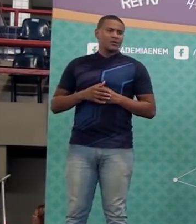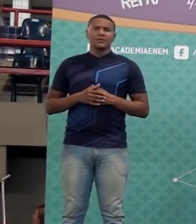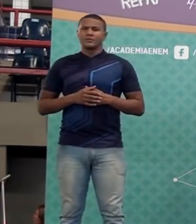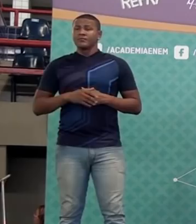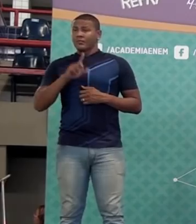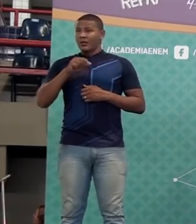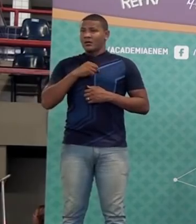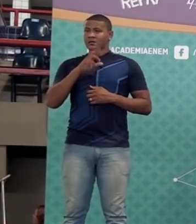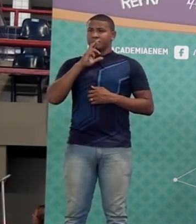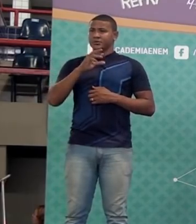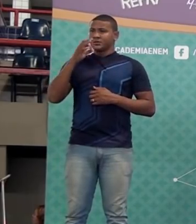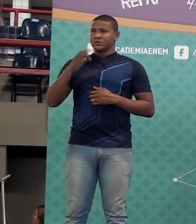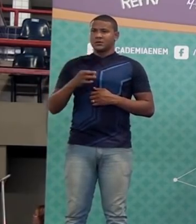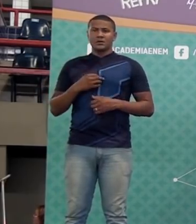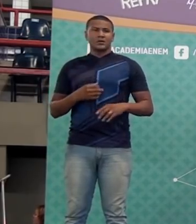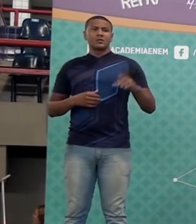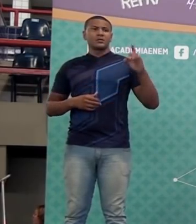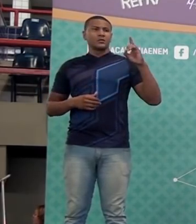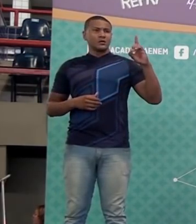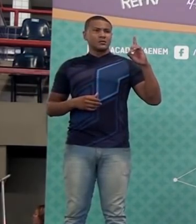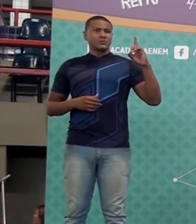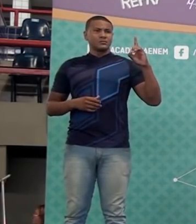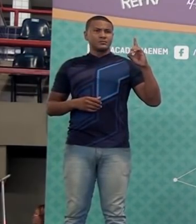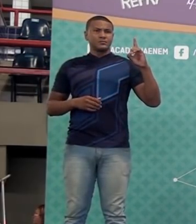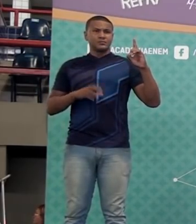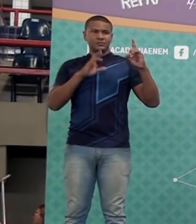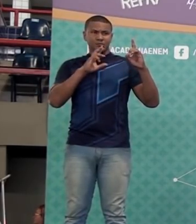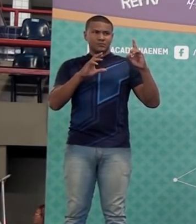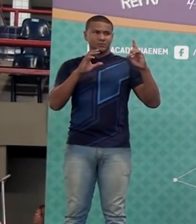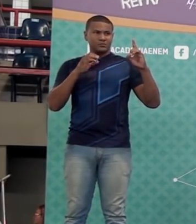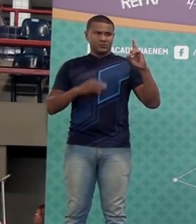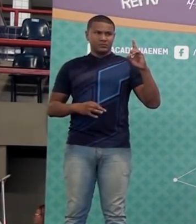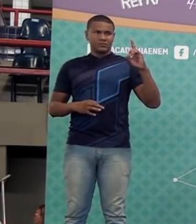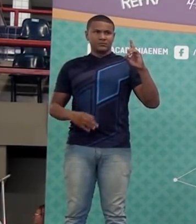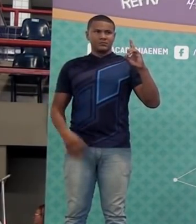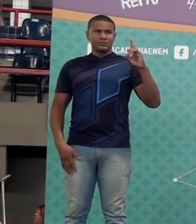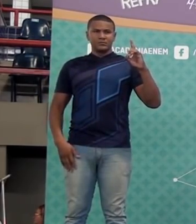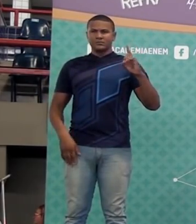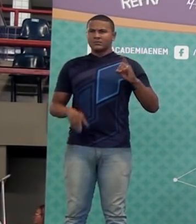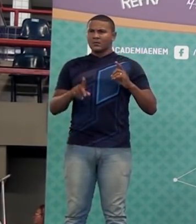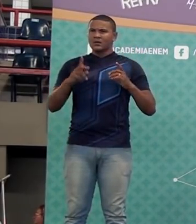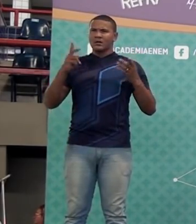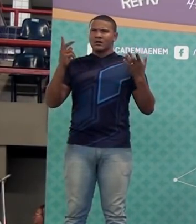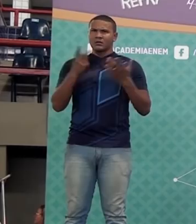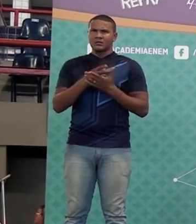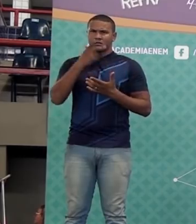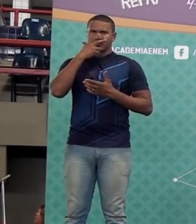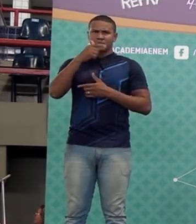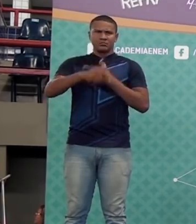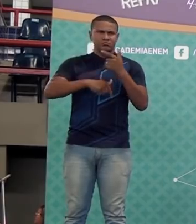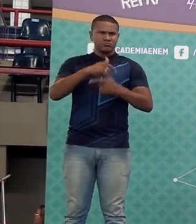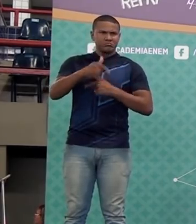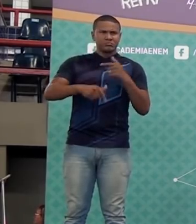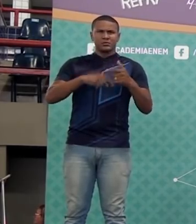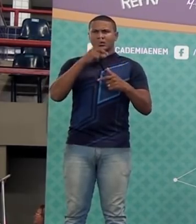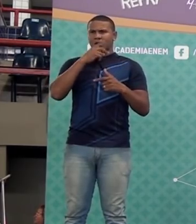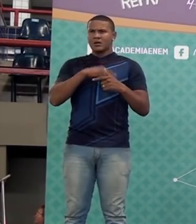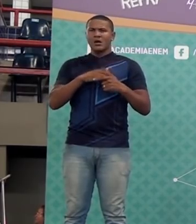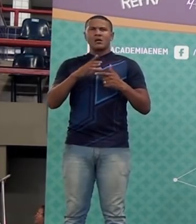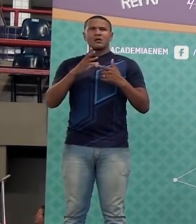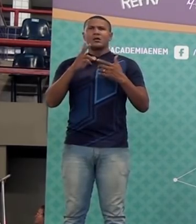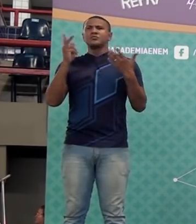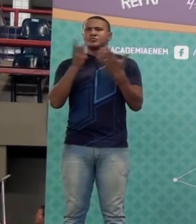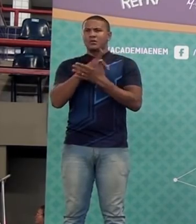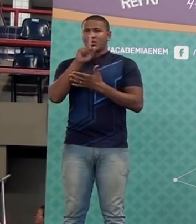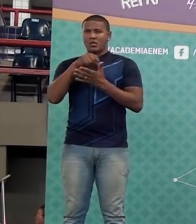item D, a revolução que levou o Ayatollah Khomeini ao poder no Irã em 79, derrubou o Shah, Reza Pahlavi, é um marco